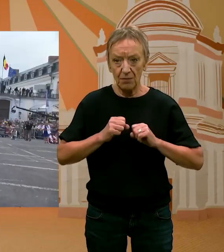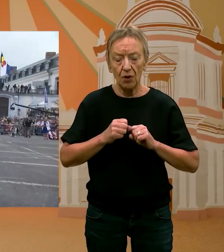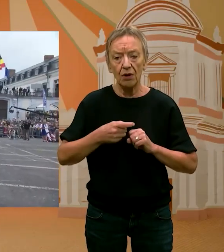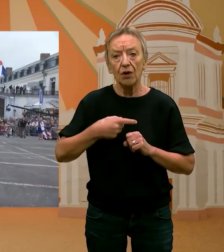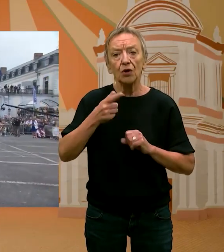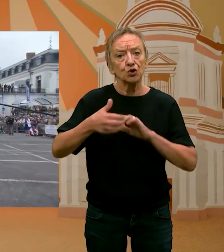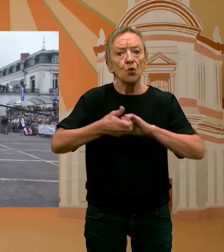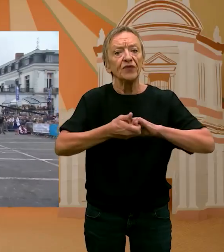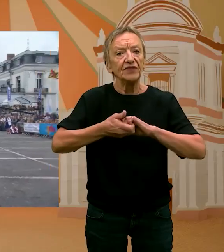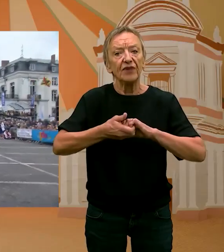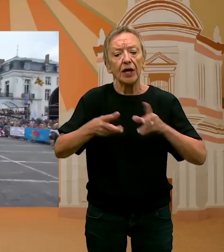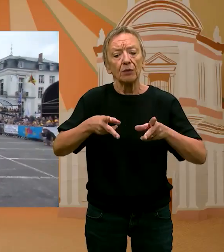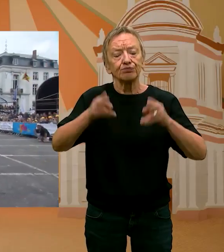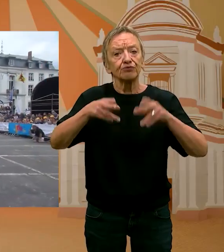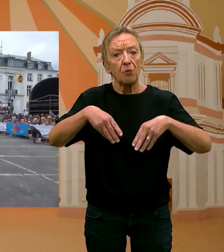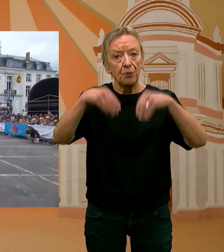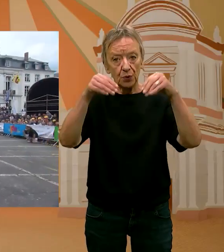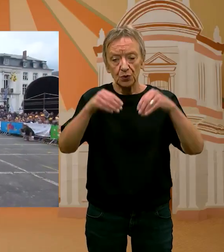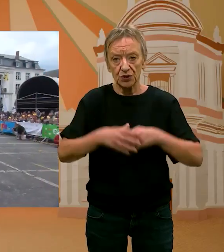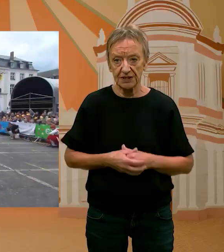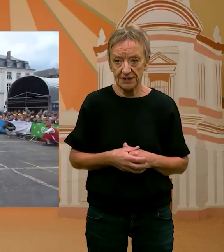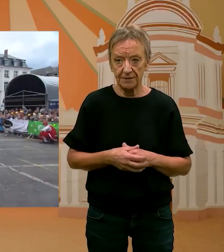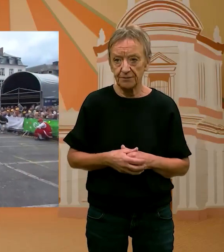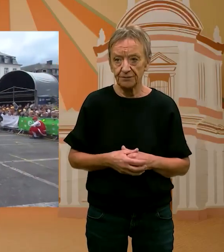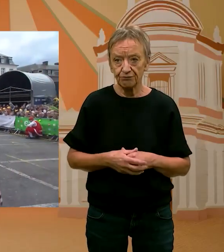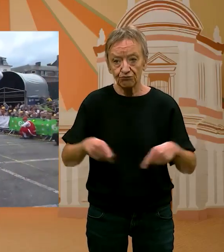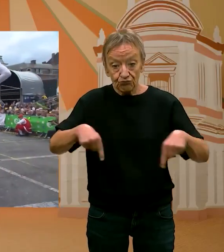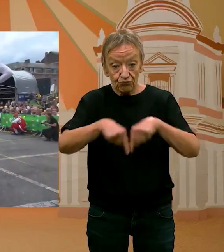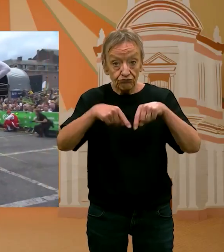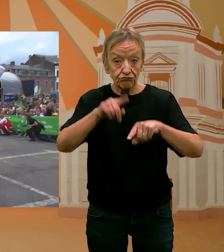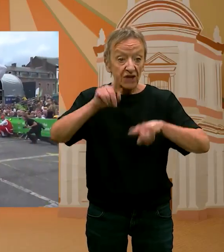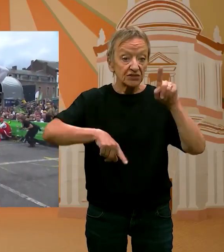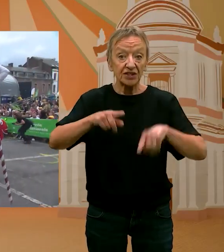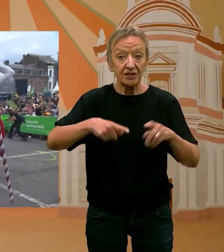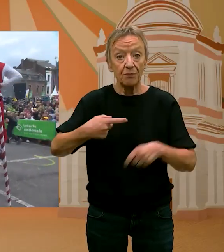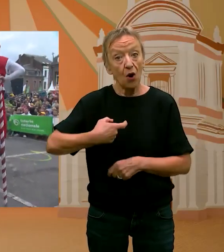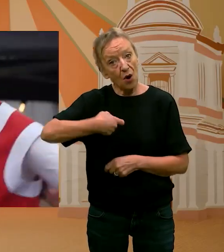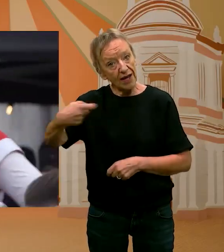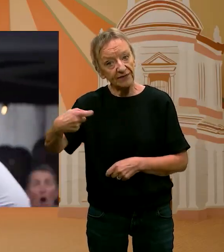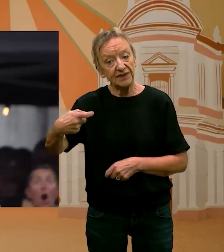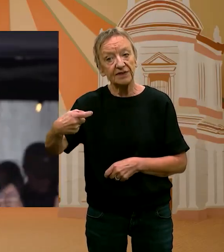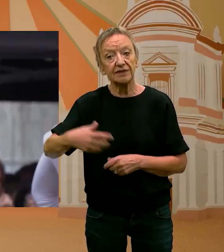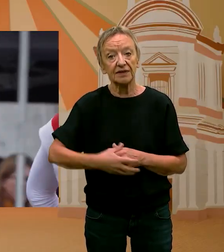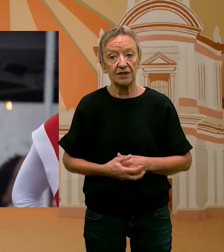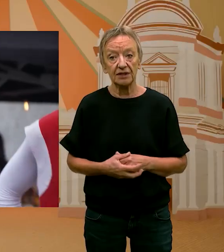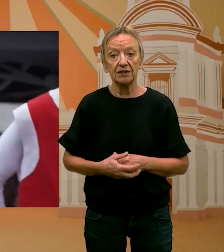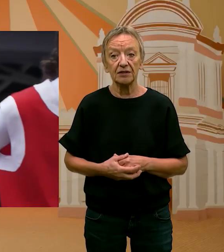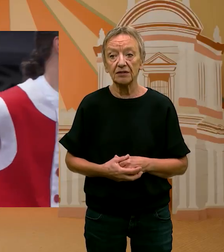tous les samedis matins. Et alors on joute en fonction des invitations qu'on reçoit à l'extérieur. On va dans des kermesses, mais on